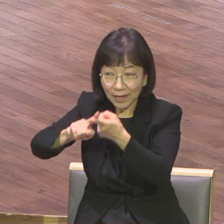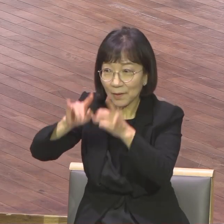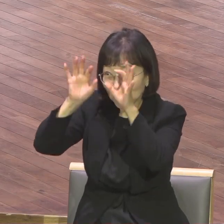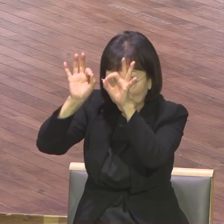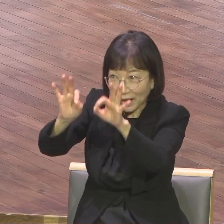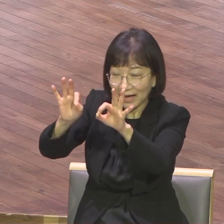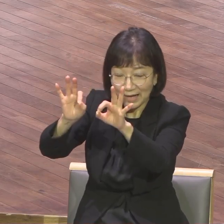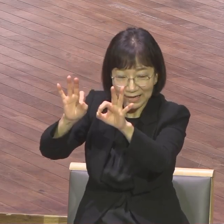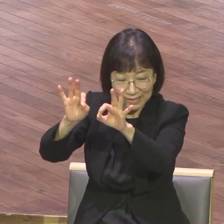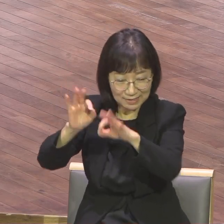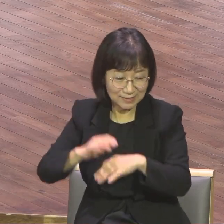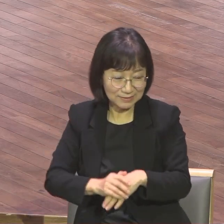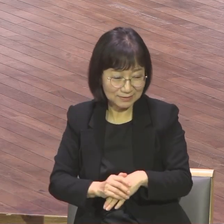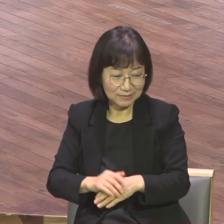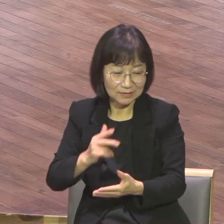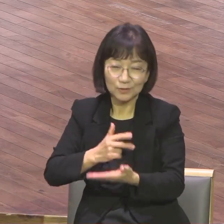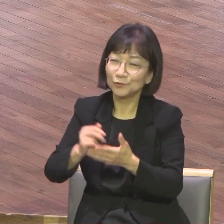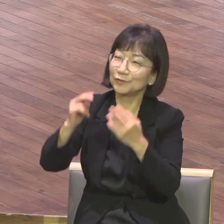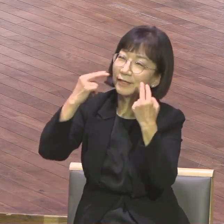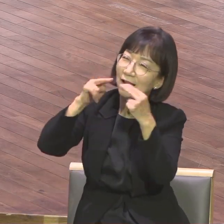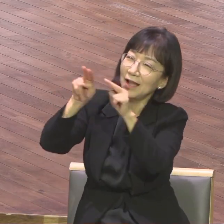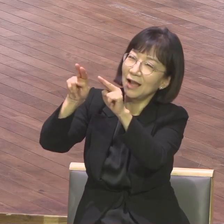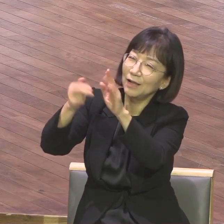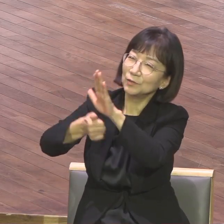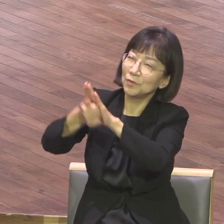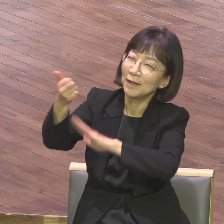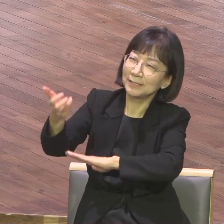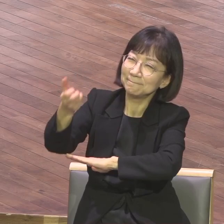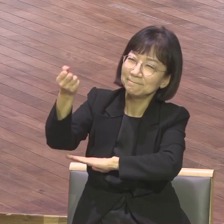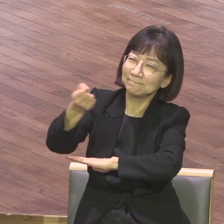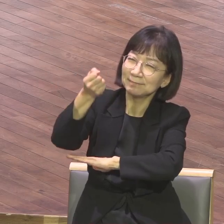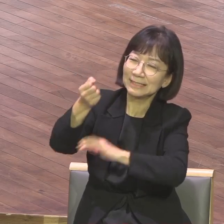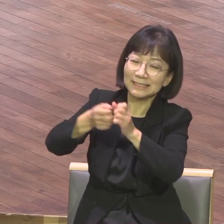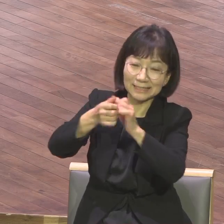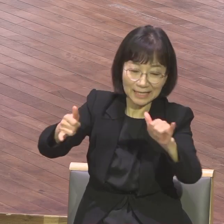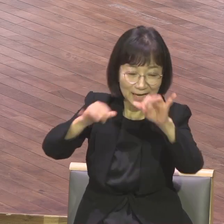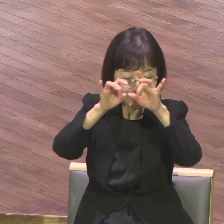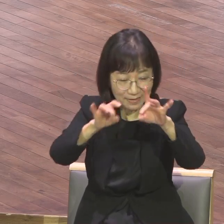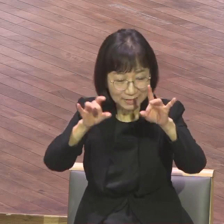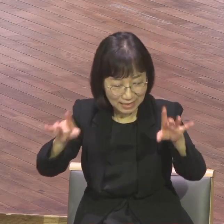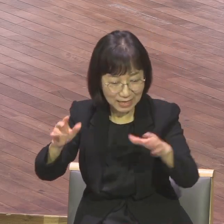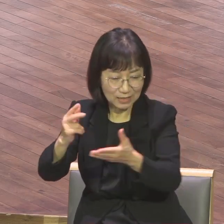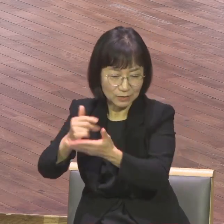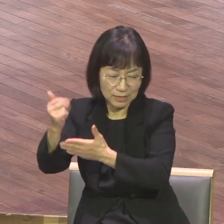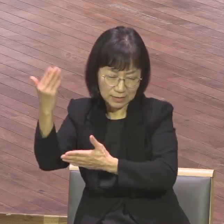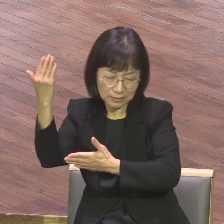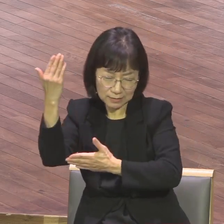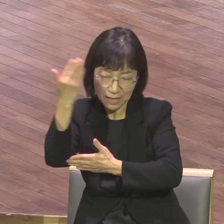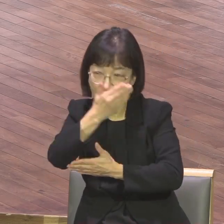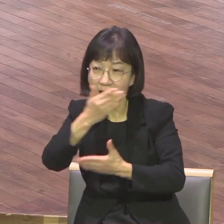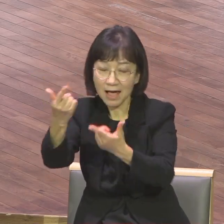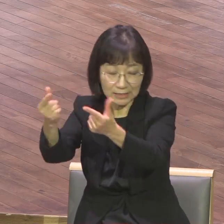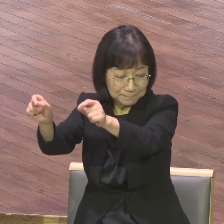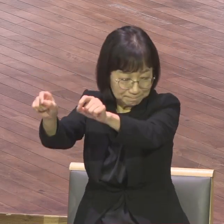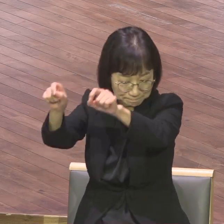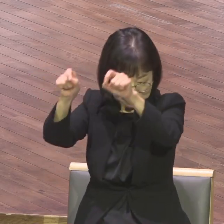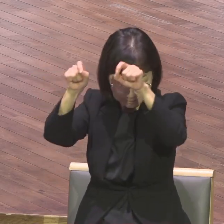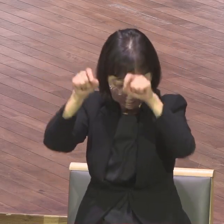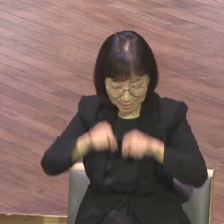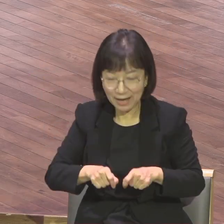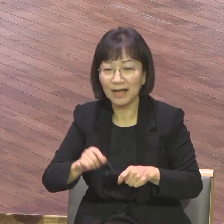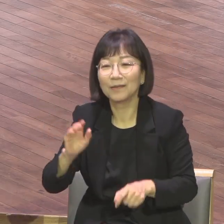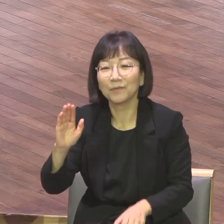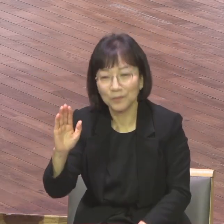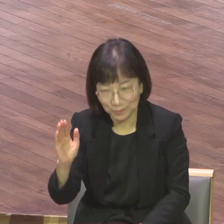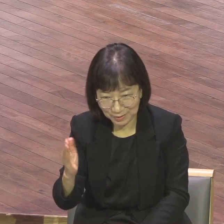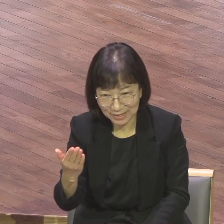것이기 때문이니 주를 향하여 이 소망을 가진 자마다 그의 깨끗하심과 같이 자기를 깨끗하게